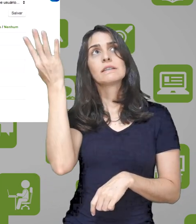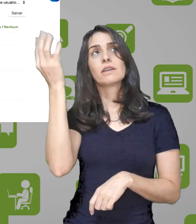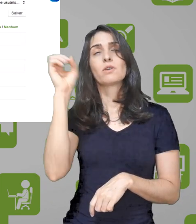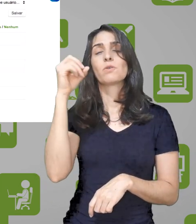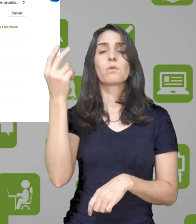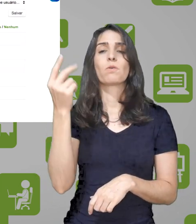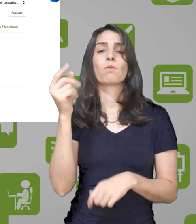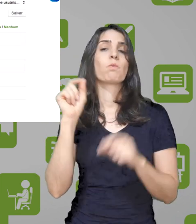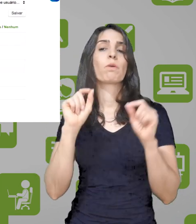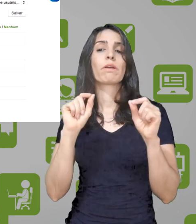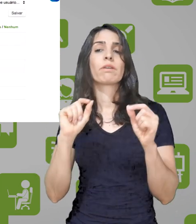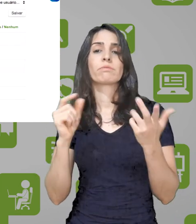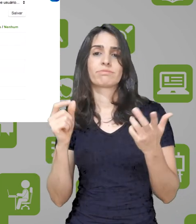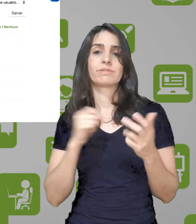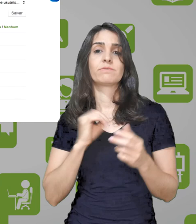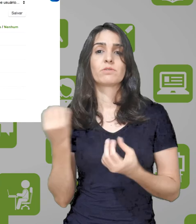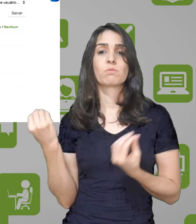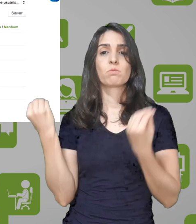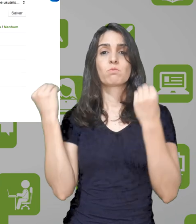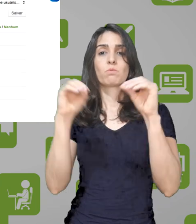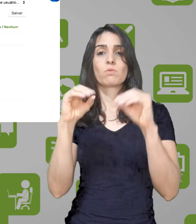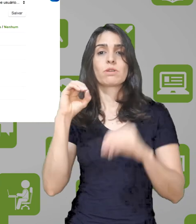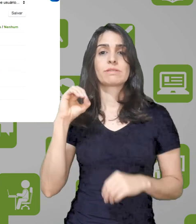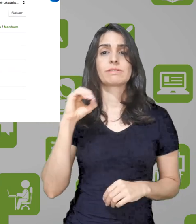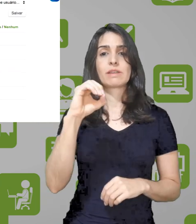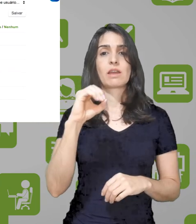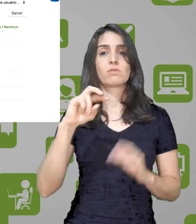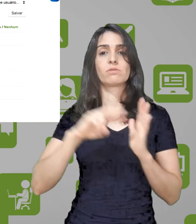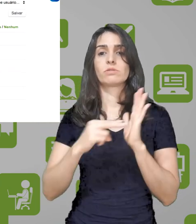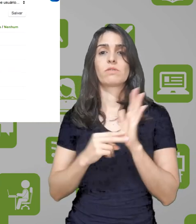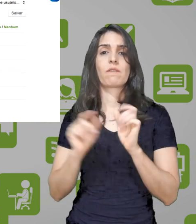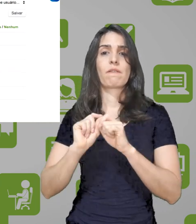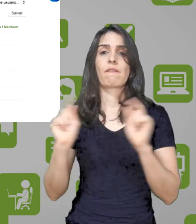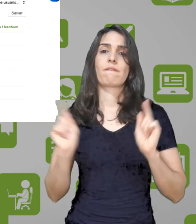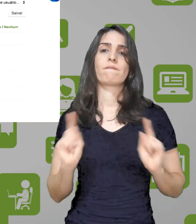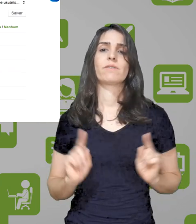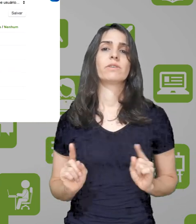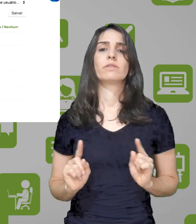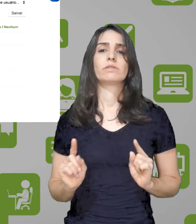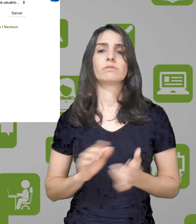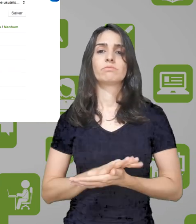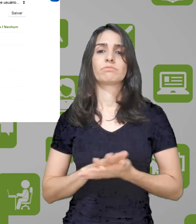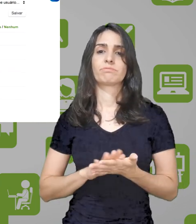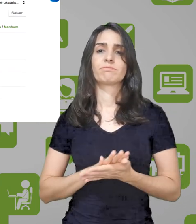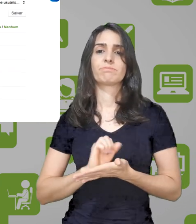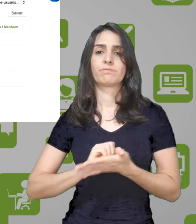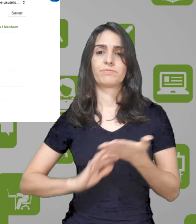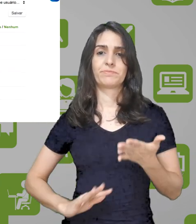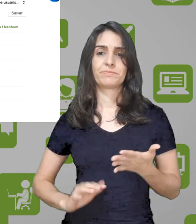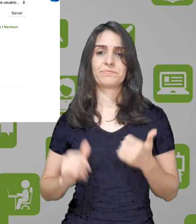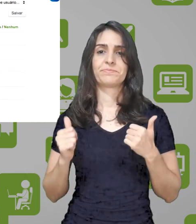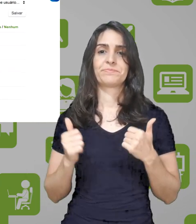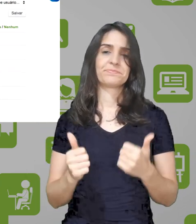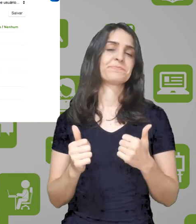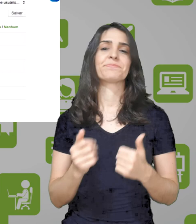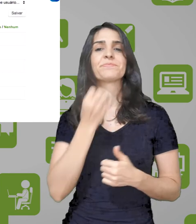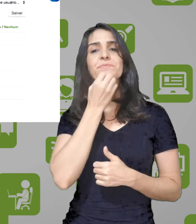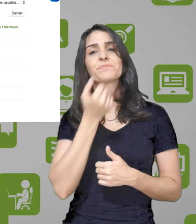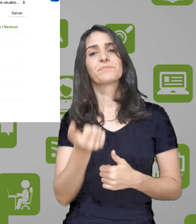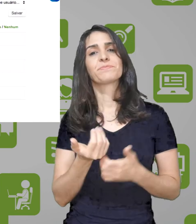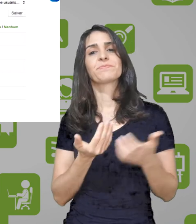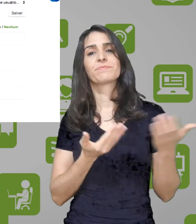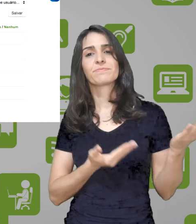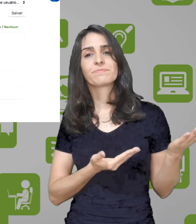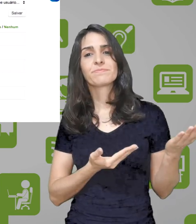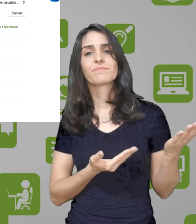esquecimento o que que aconteceu Alice se está com zero é porque realmente o aluno não fez Tá